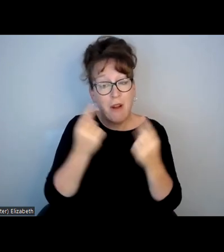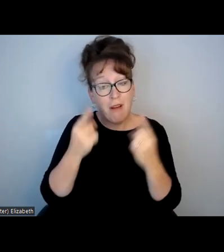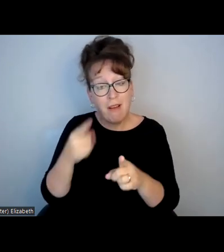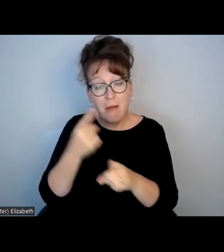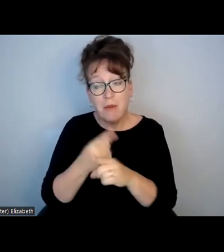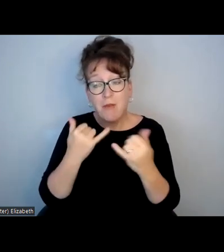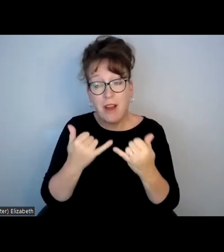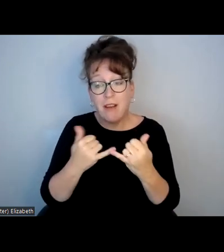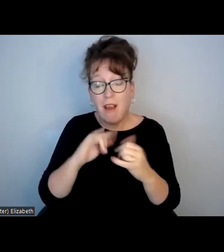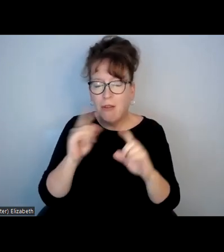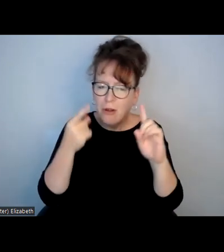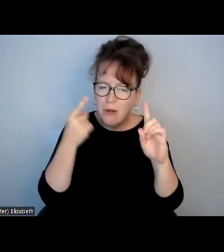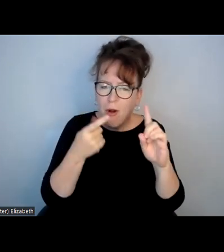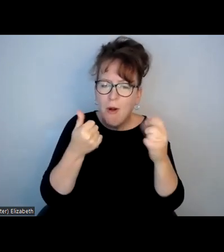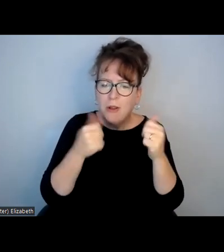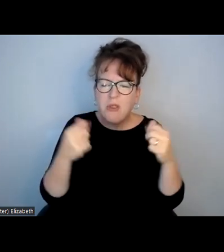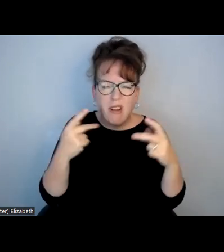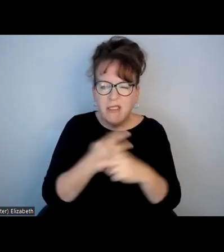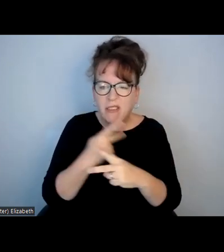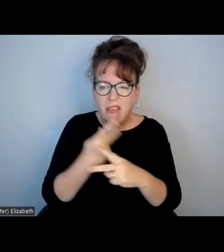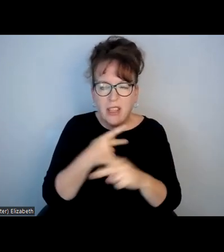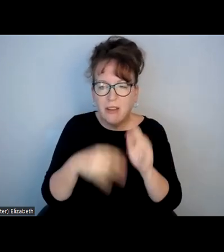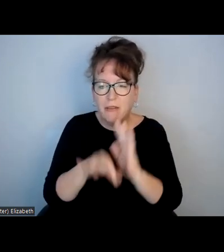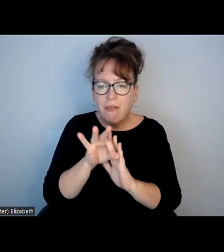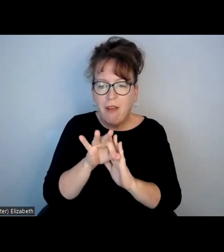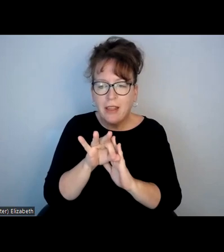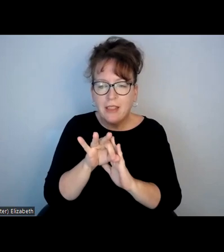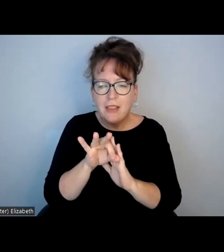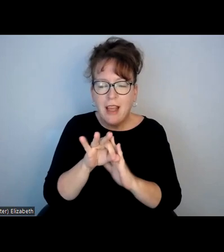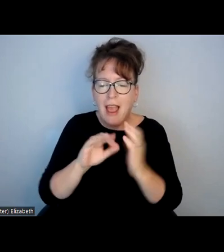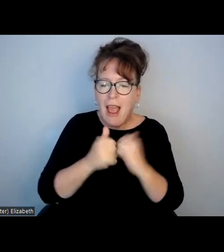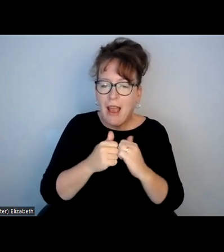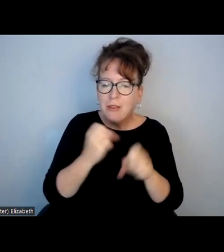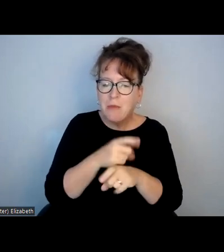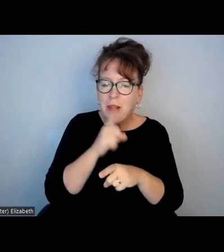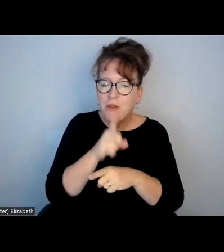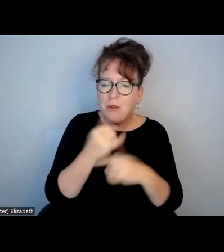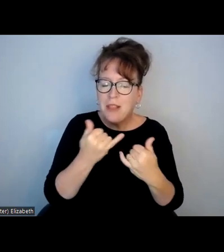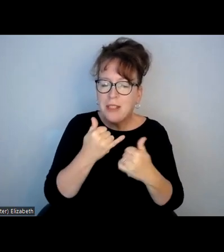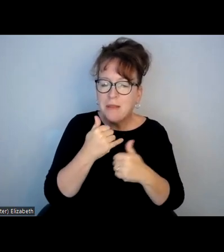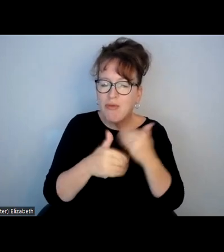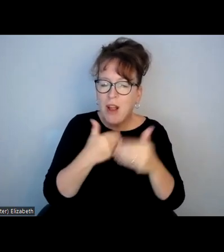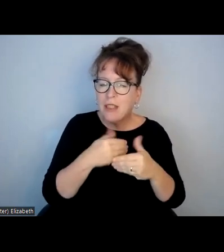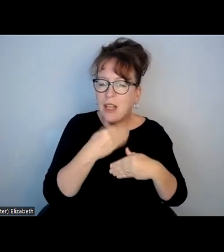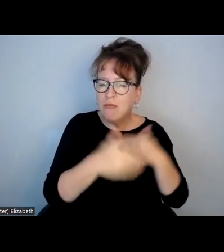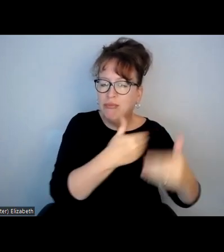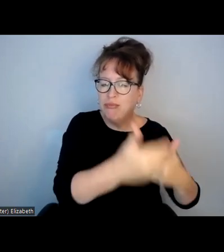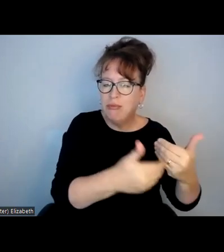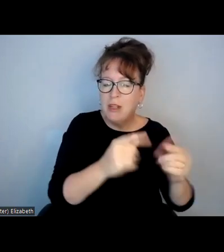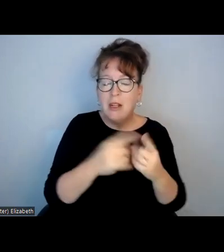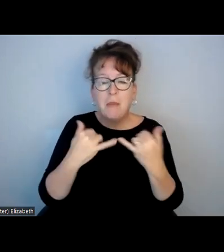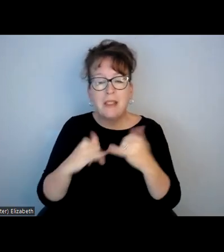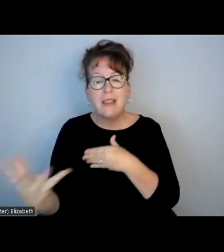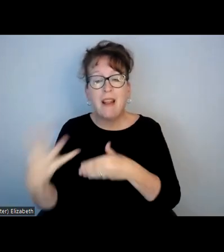esfuerzos Así que sepan que estamos tratando de eh hacer más rápido este